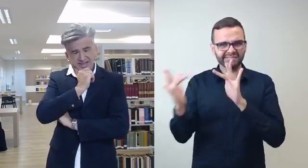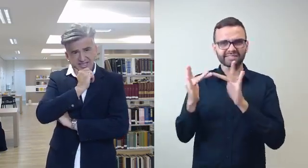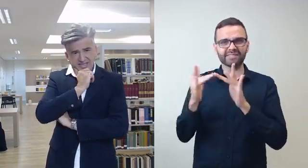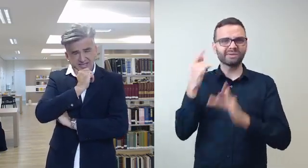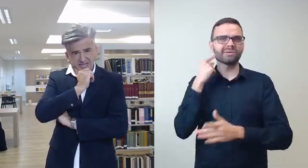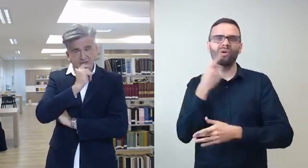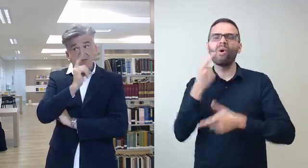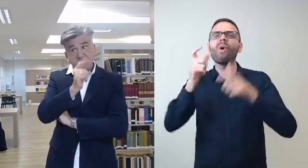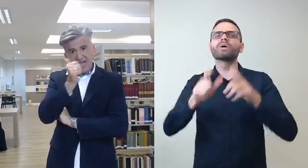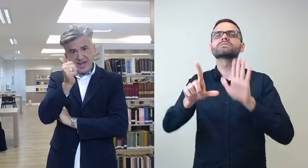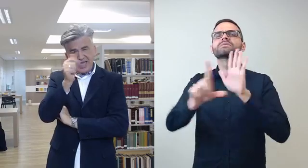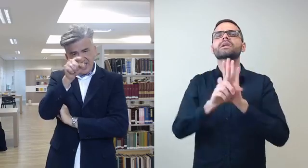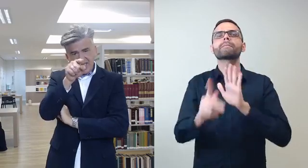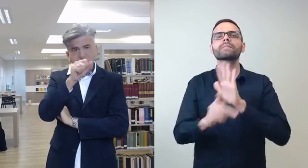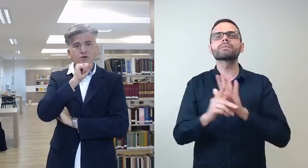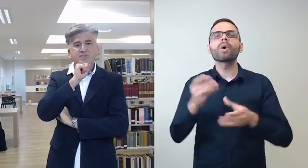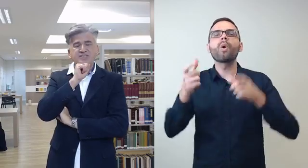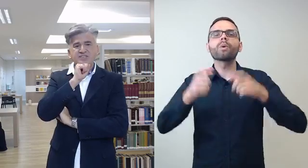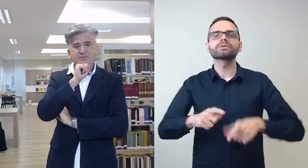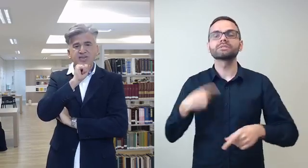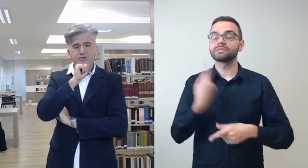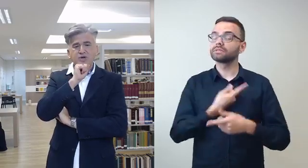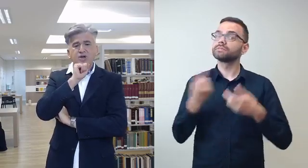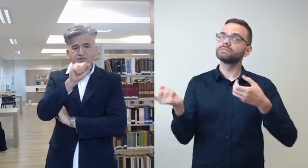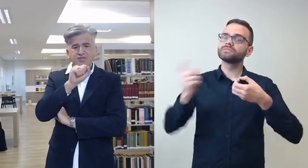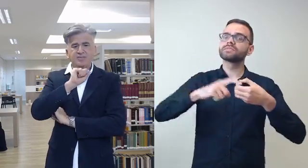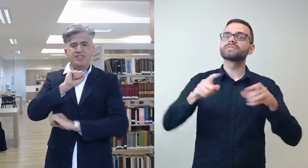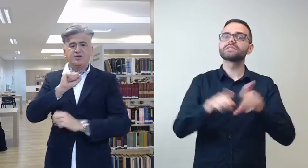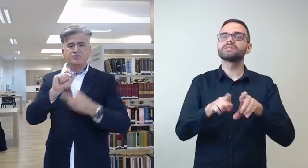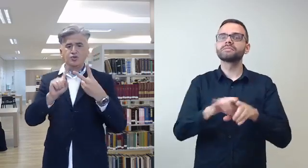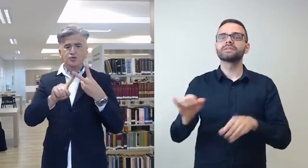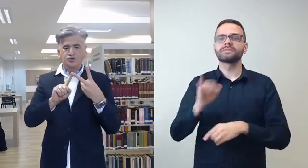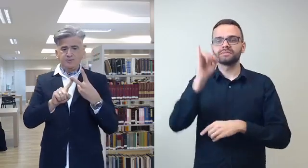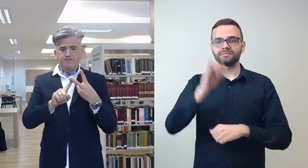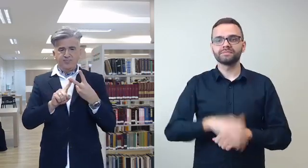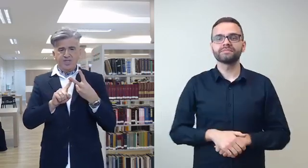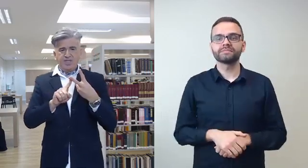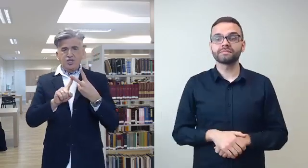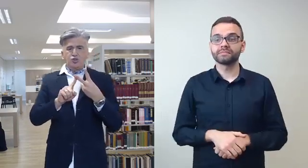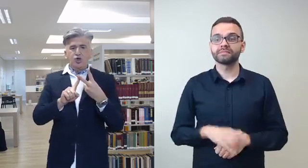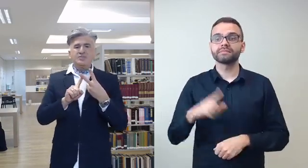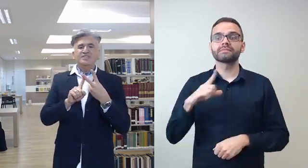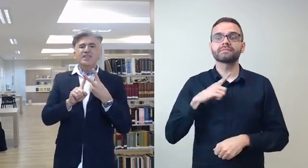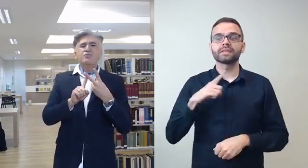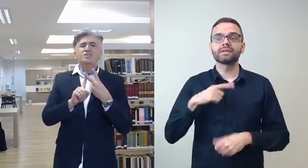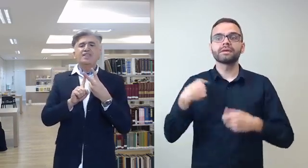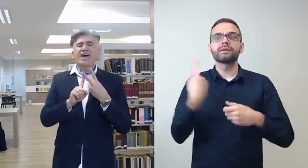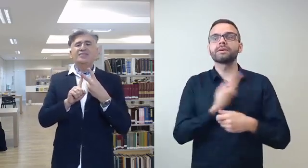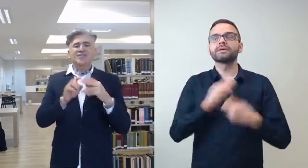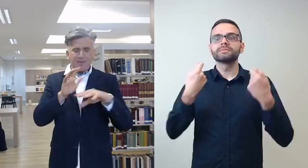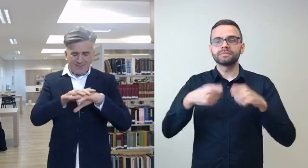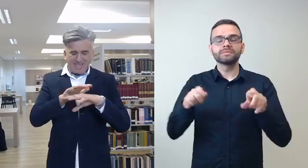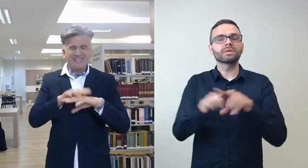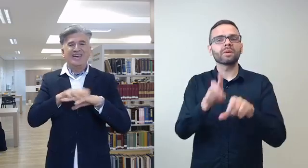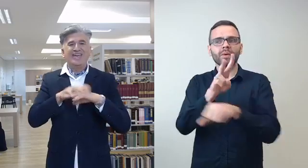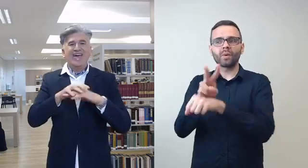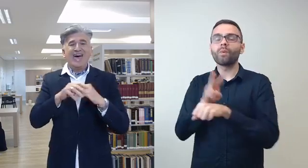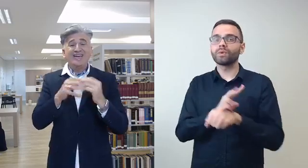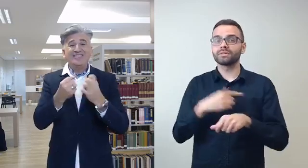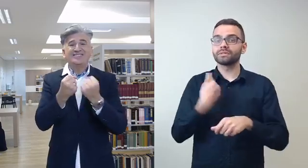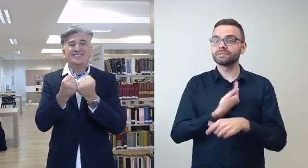esta lei? Então, vá lá e retome esse aspecto fundamental. Segundo, tome extremo cuidado e aprenda